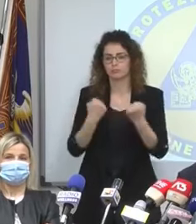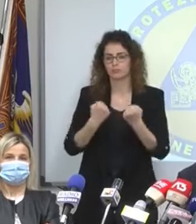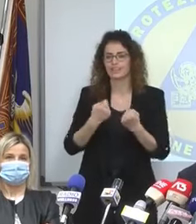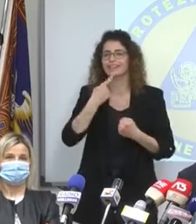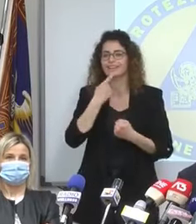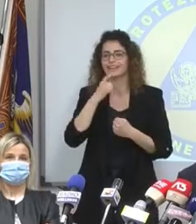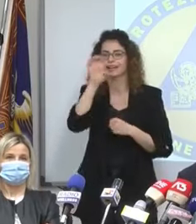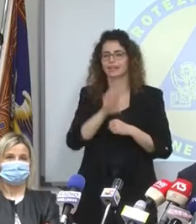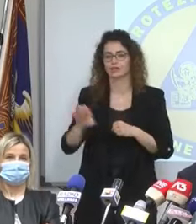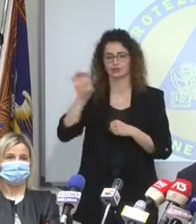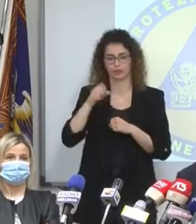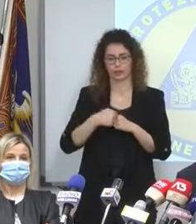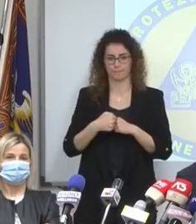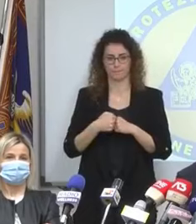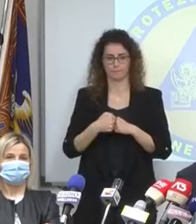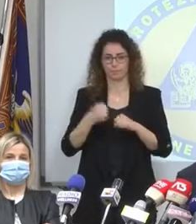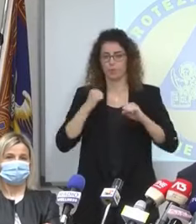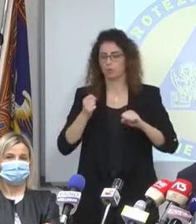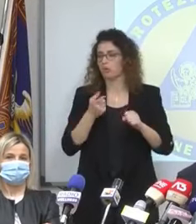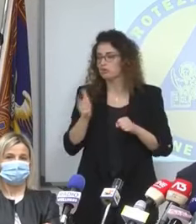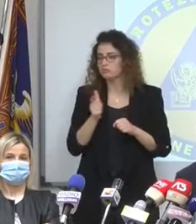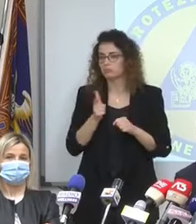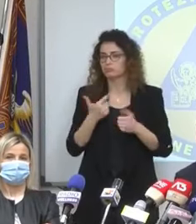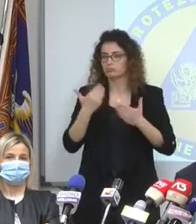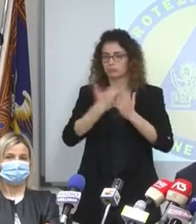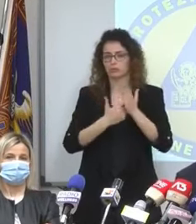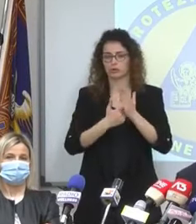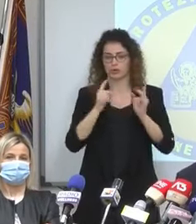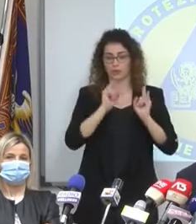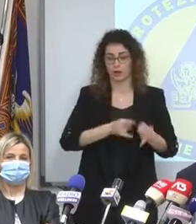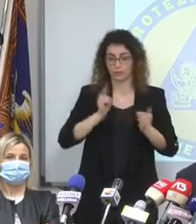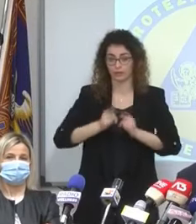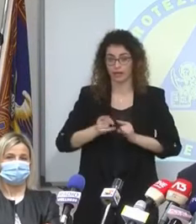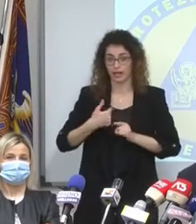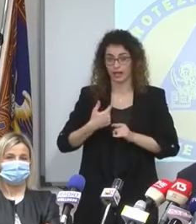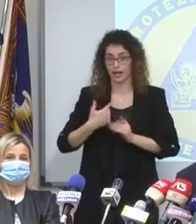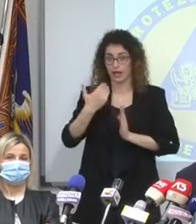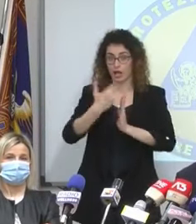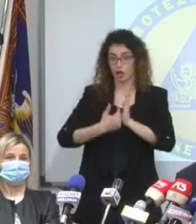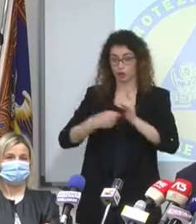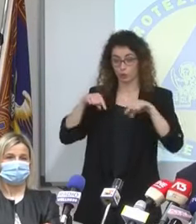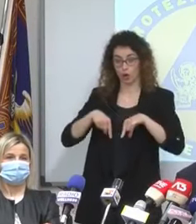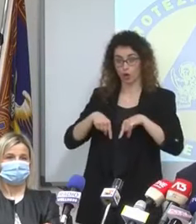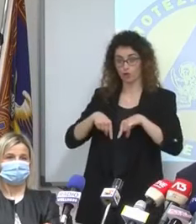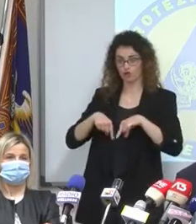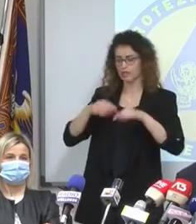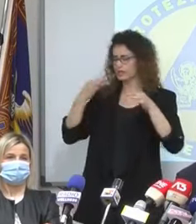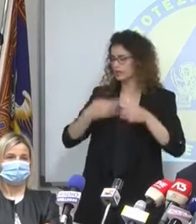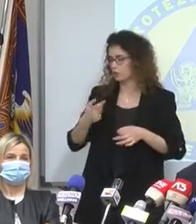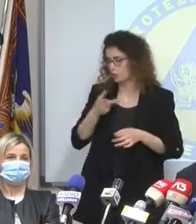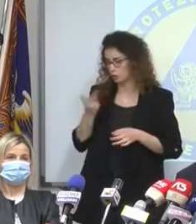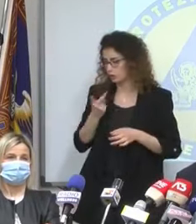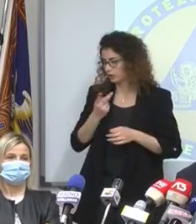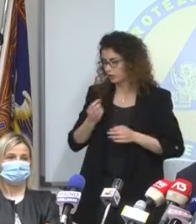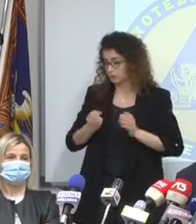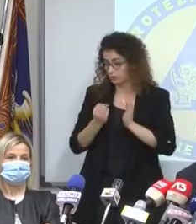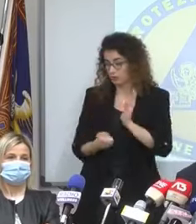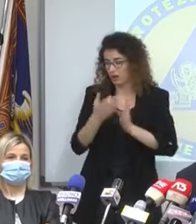guardi, io e lei possiamo programmare un ospedale, ma se lo programmiamo con le norme di oggi, né io né lei lo vediamo realizzato.